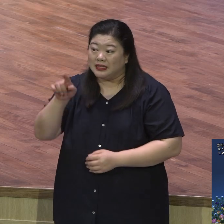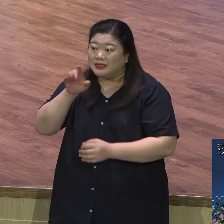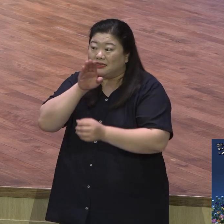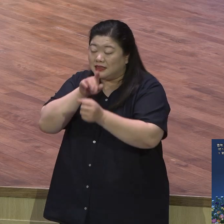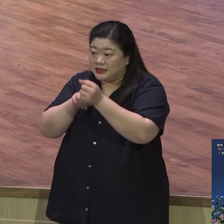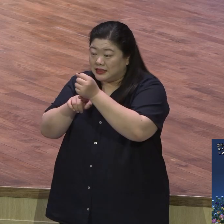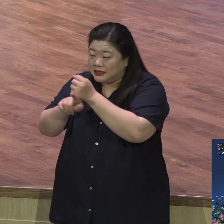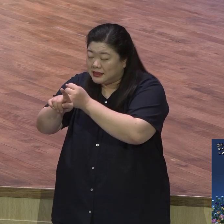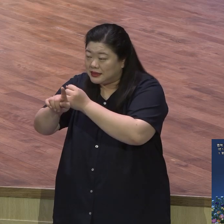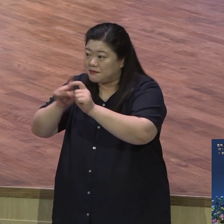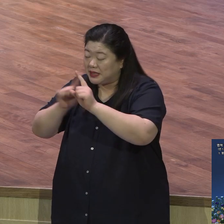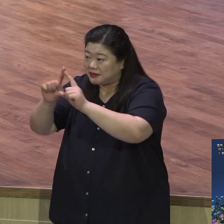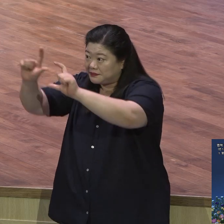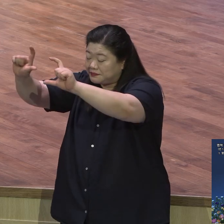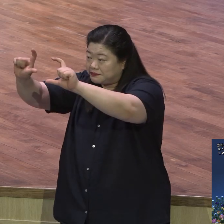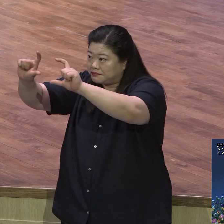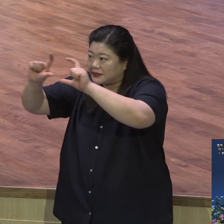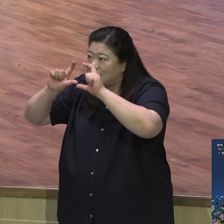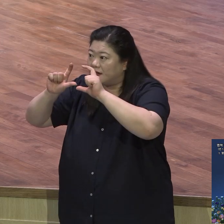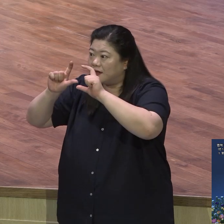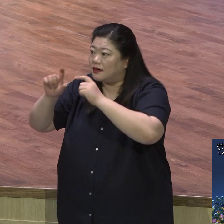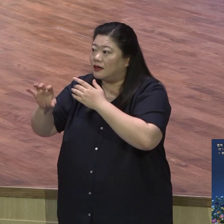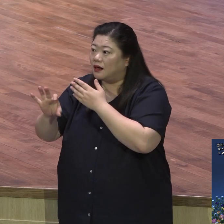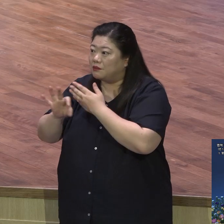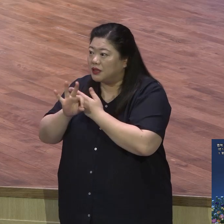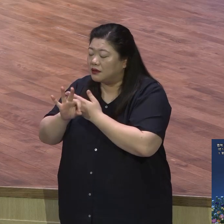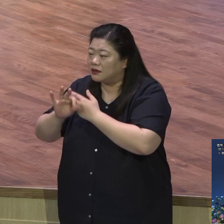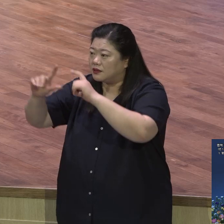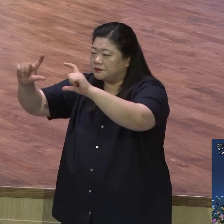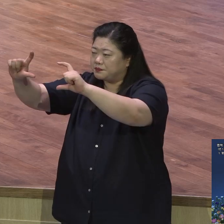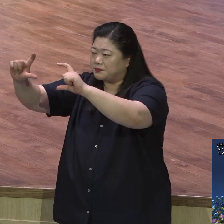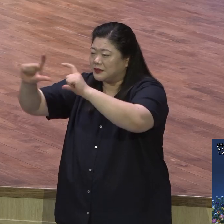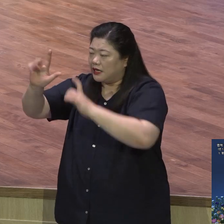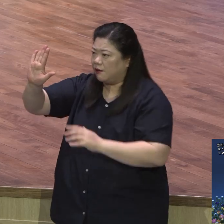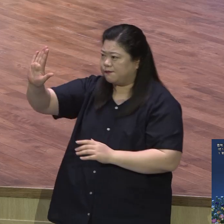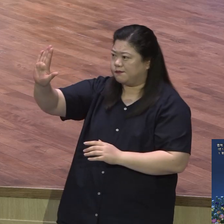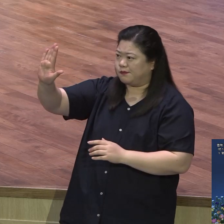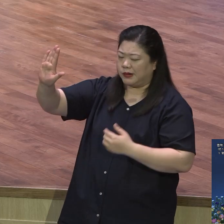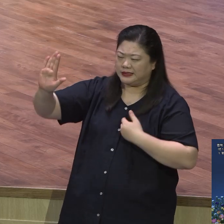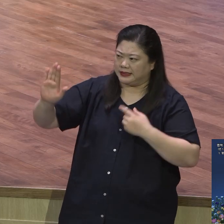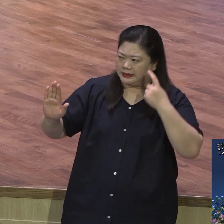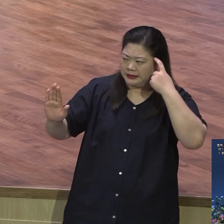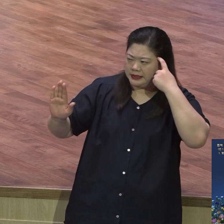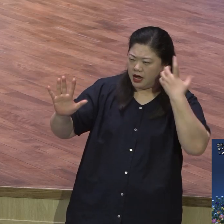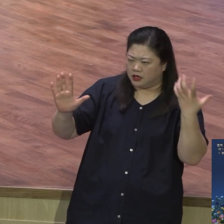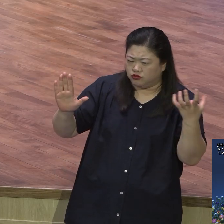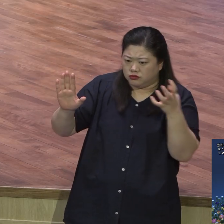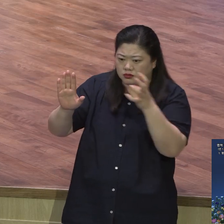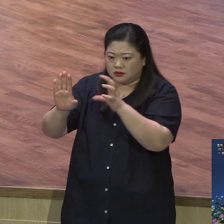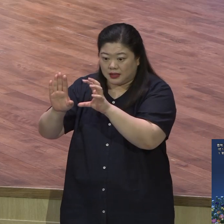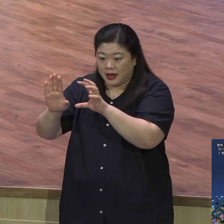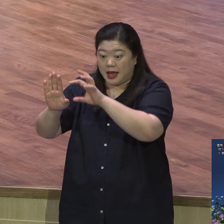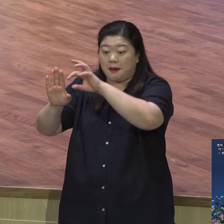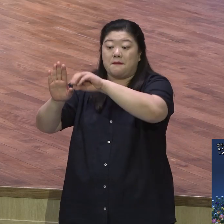떨어지는 순간 여러분의 이성적 생각으로 판단하지 마시고 순종하시기 바랍니다